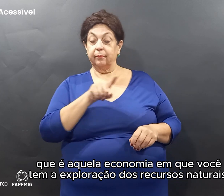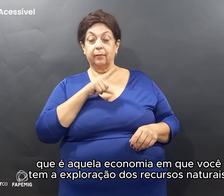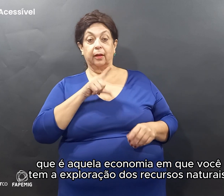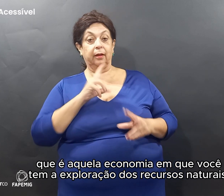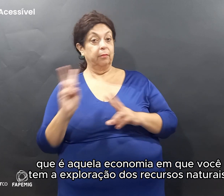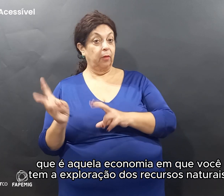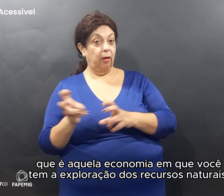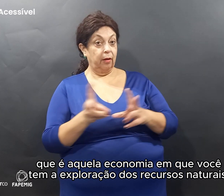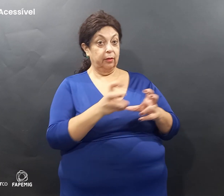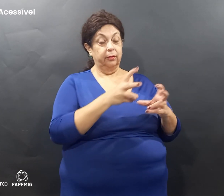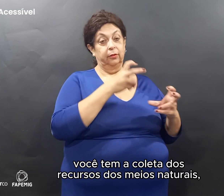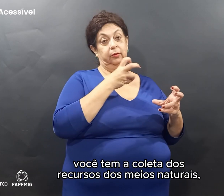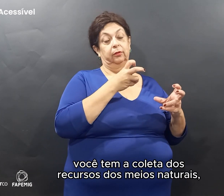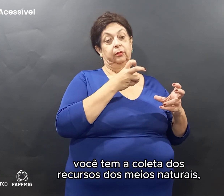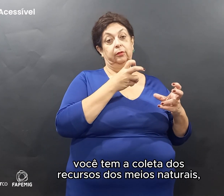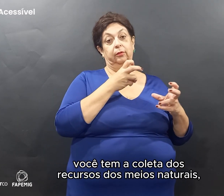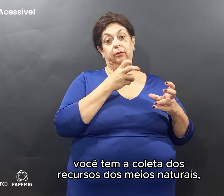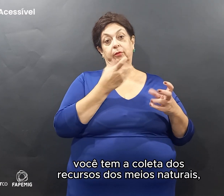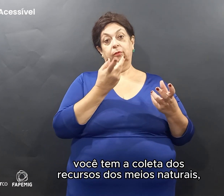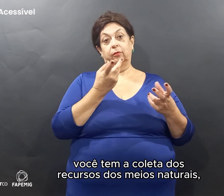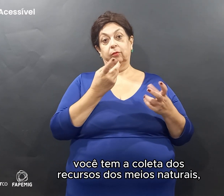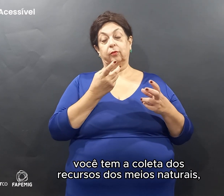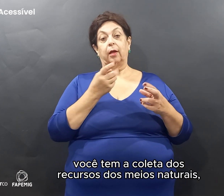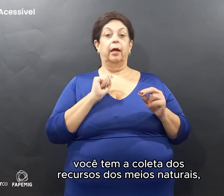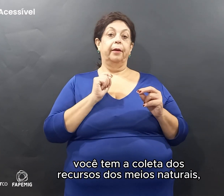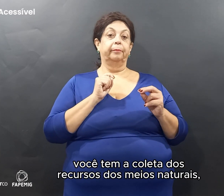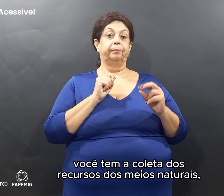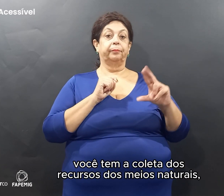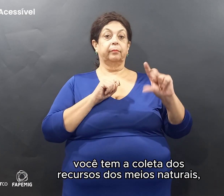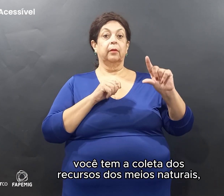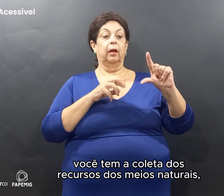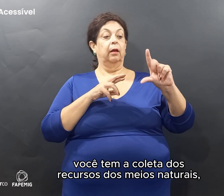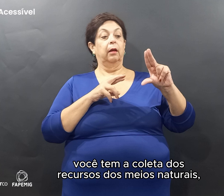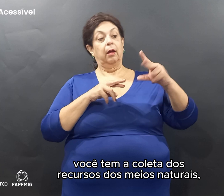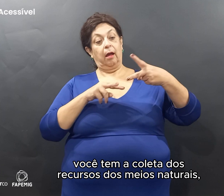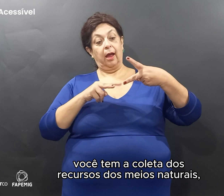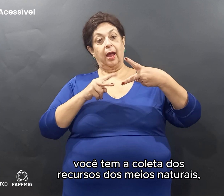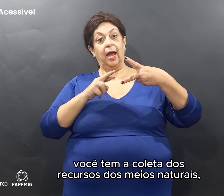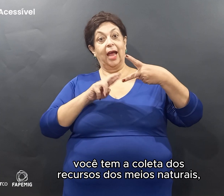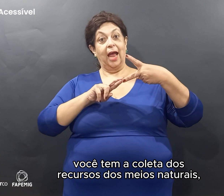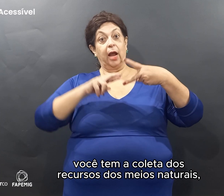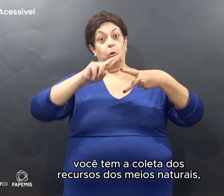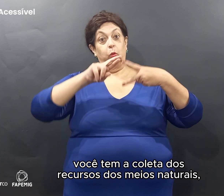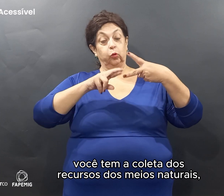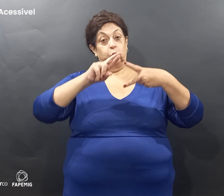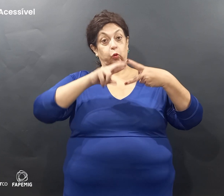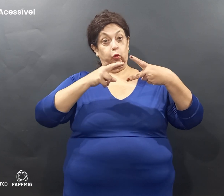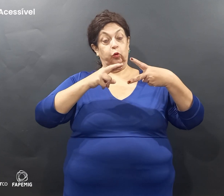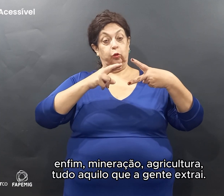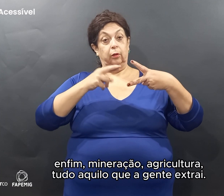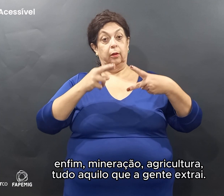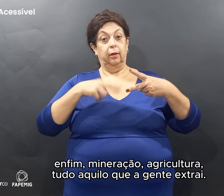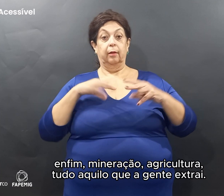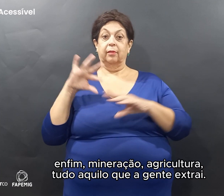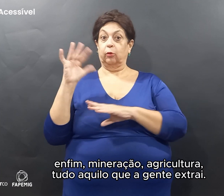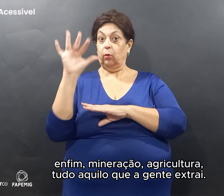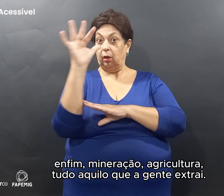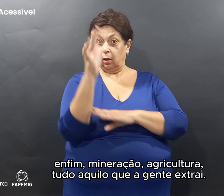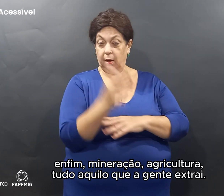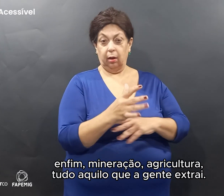exploração dos recursos naturais, né? Você tem ali a coleta dos recursos, né? Dos meios naturais,